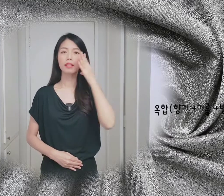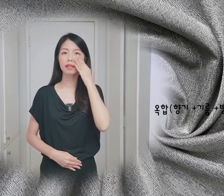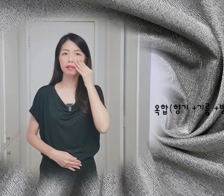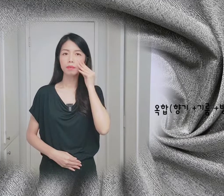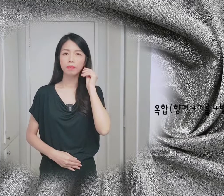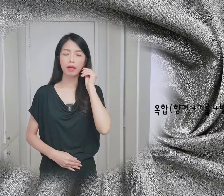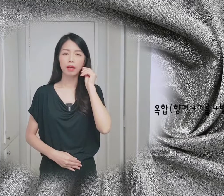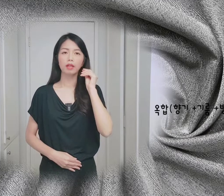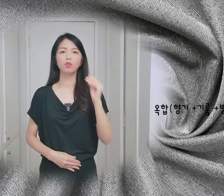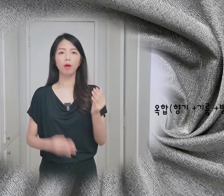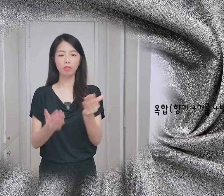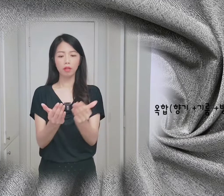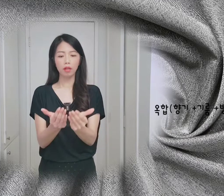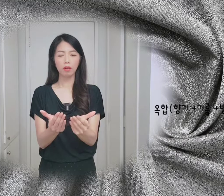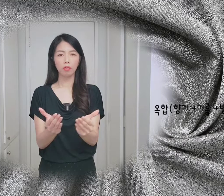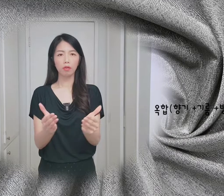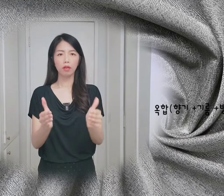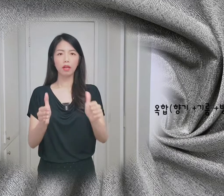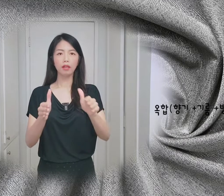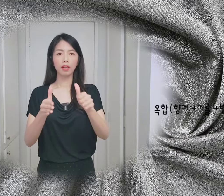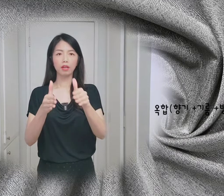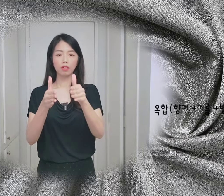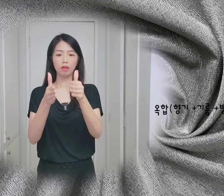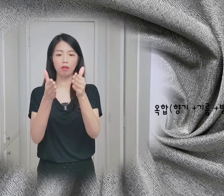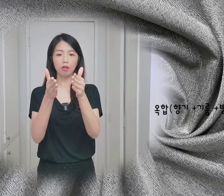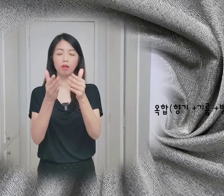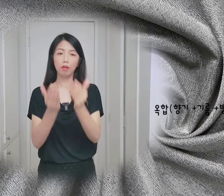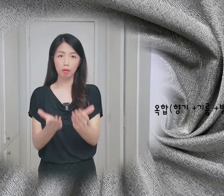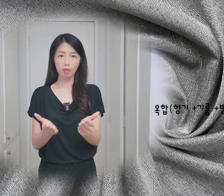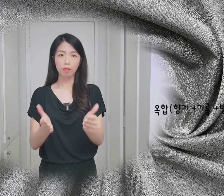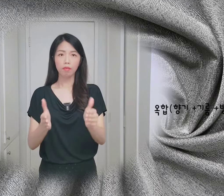향기, 기름, 그리고 병은 이렇게 그냥